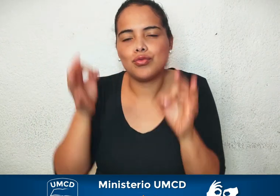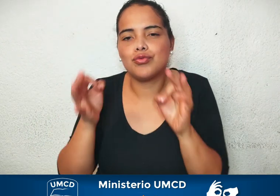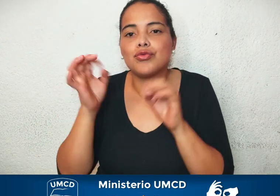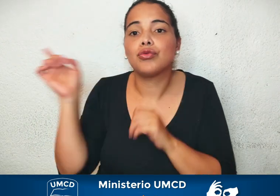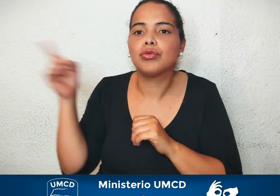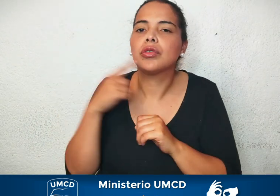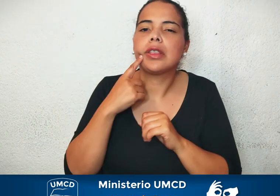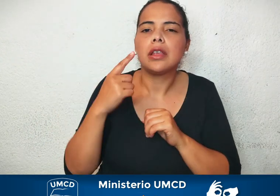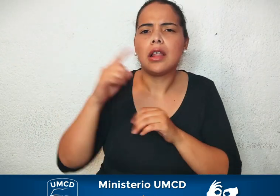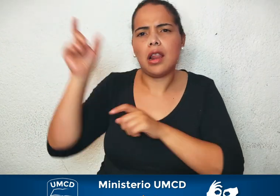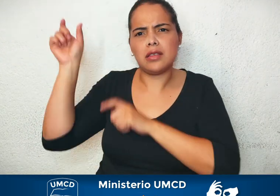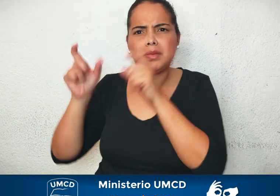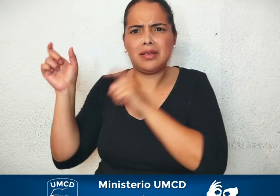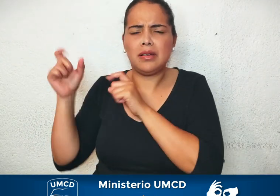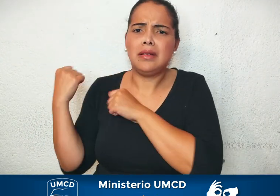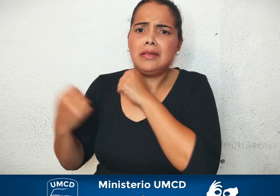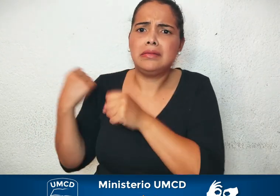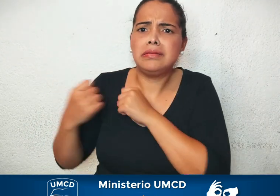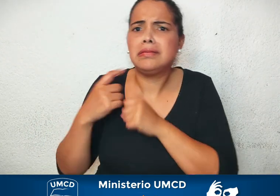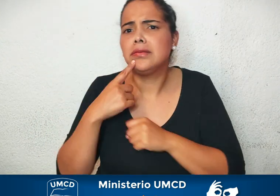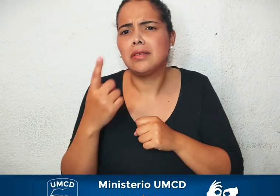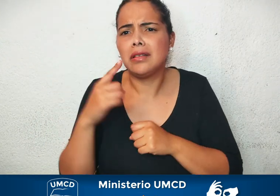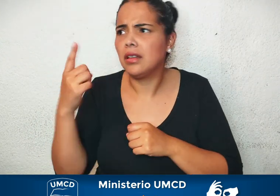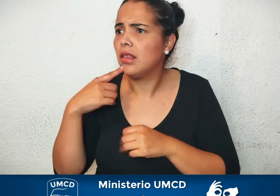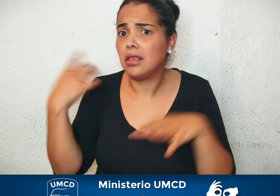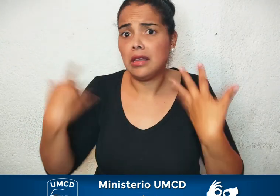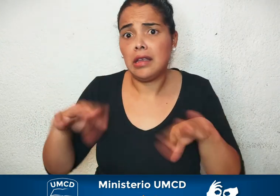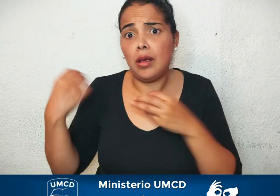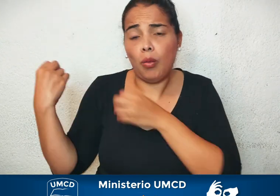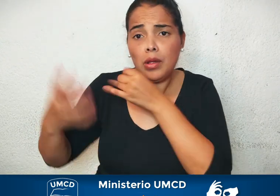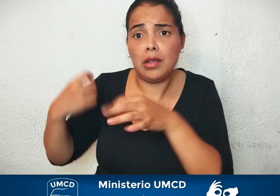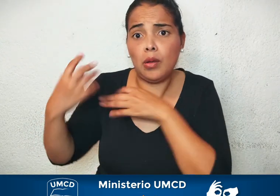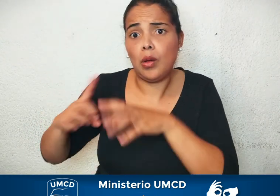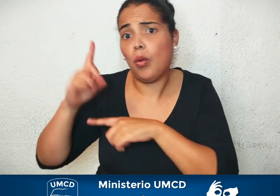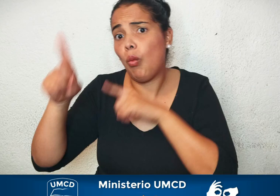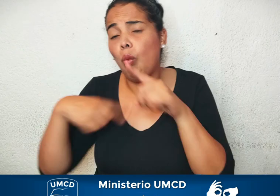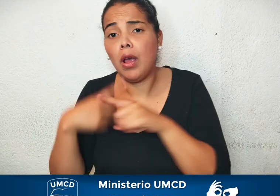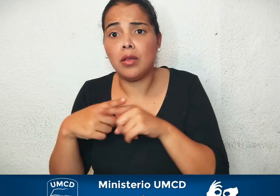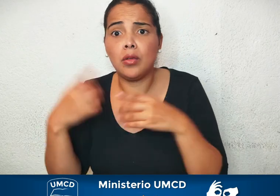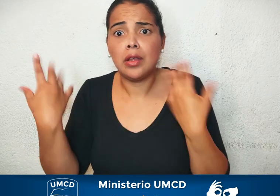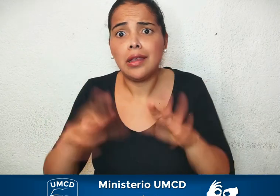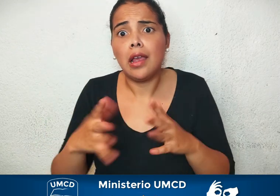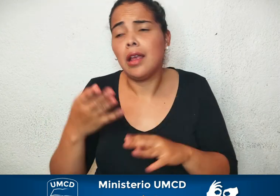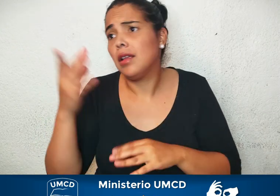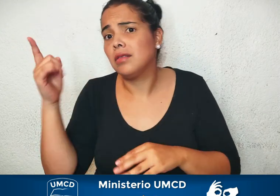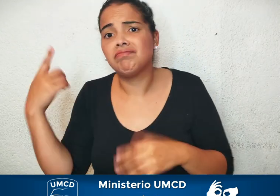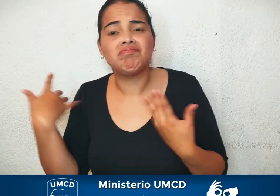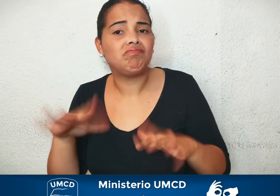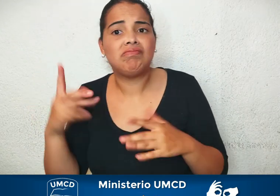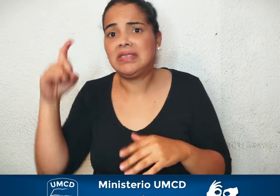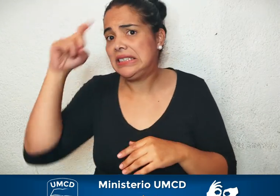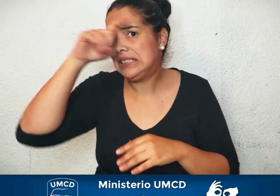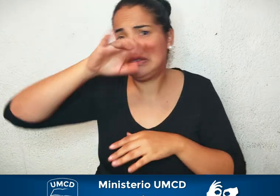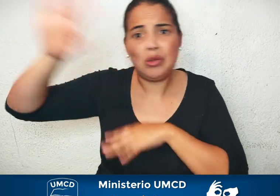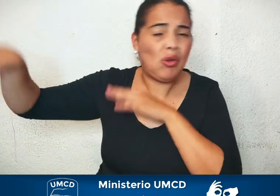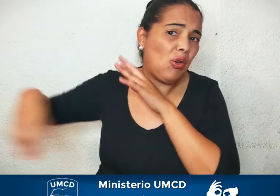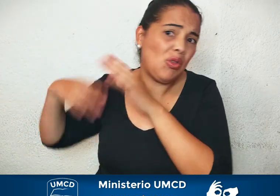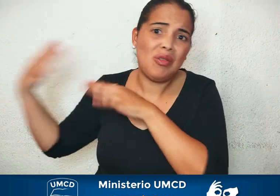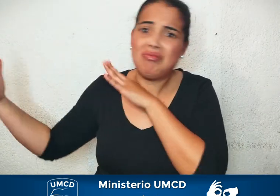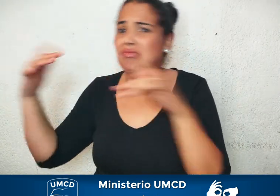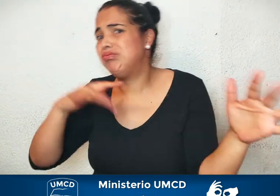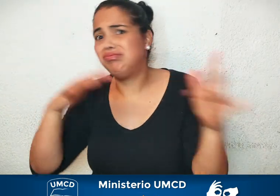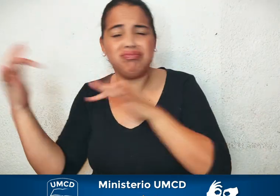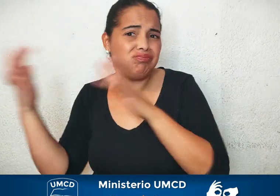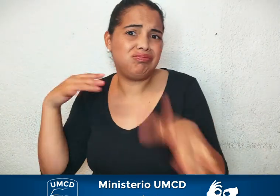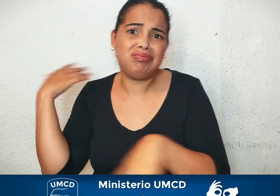así es como se le conoce al mes, en el que él escuchó la noticia cuando le habían dicho de que lamentablemente Jerusalén